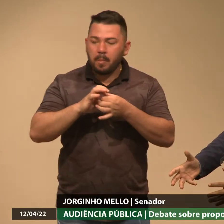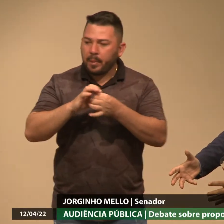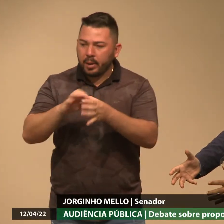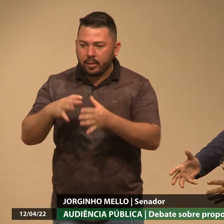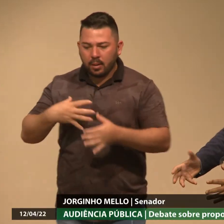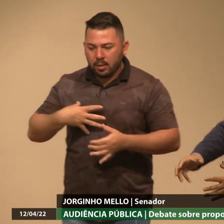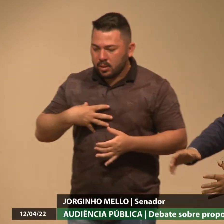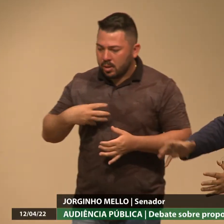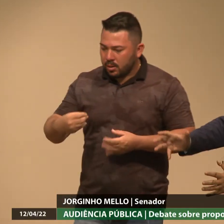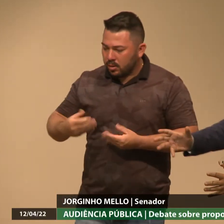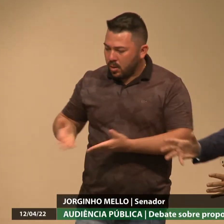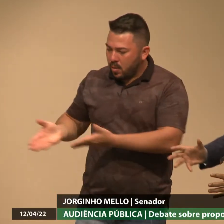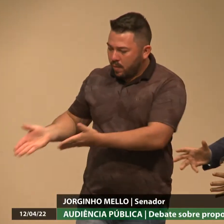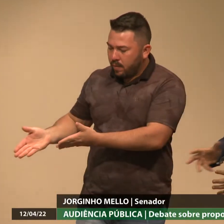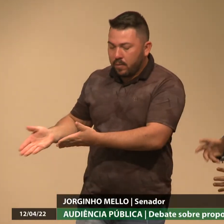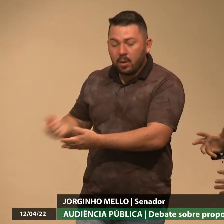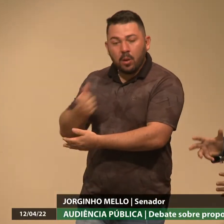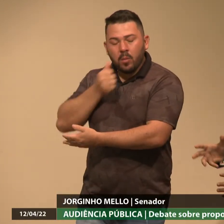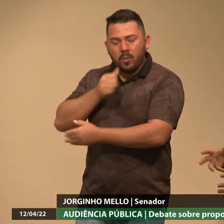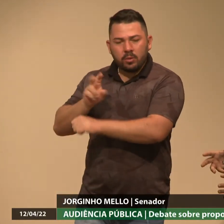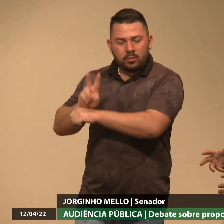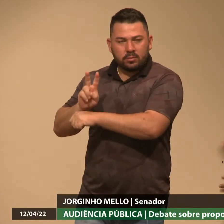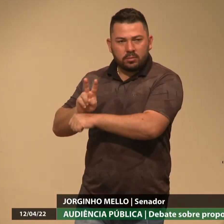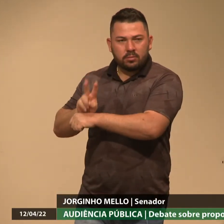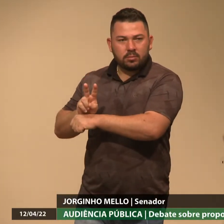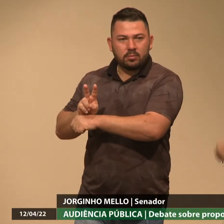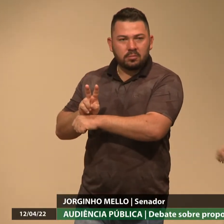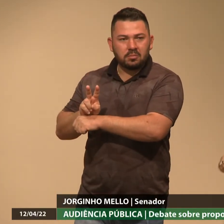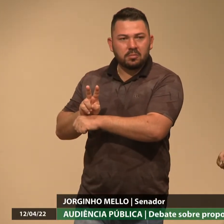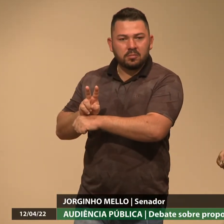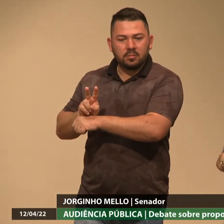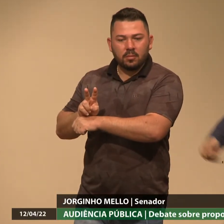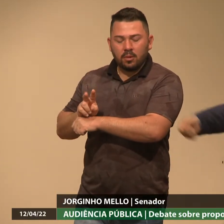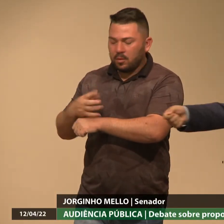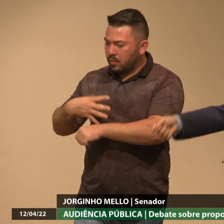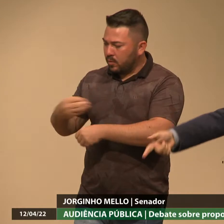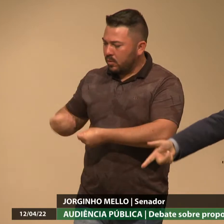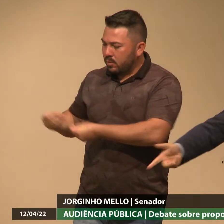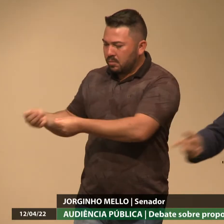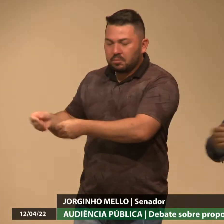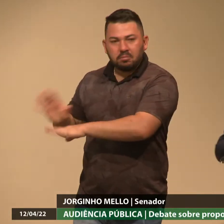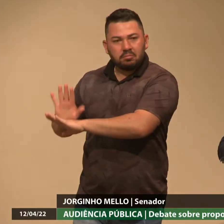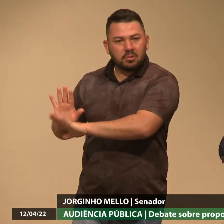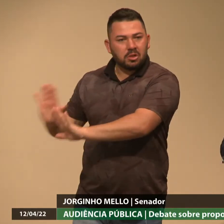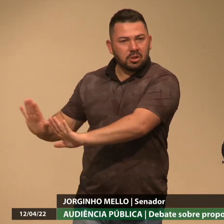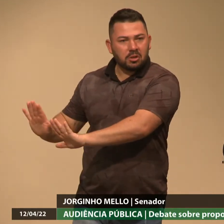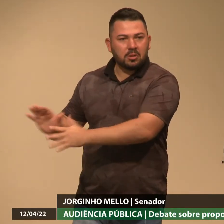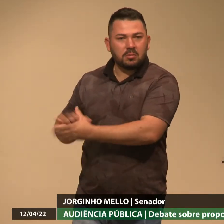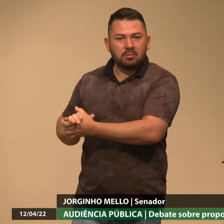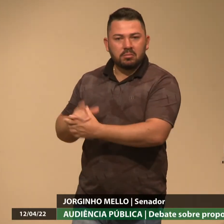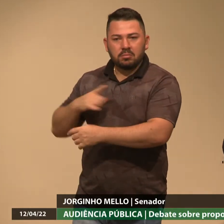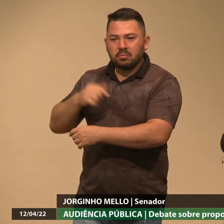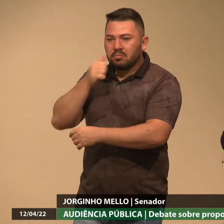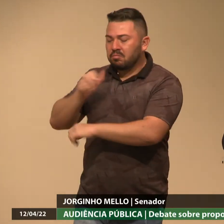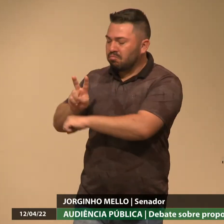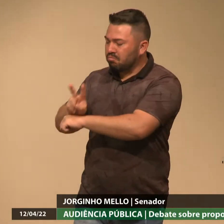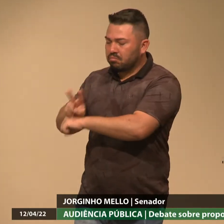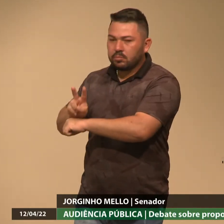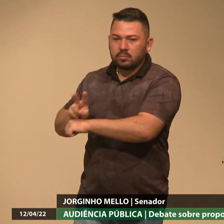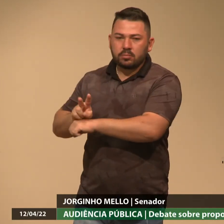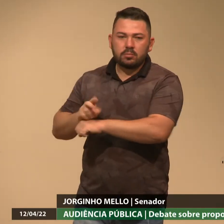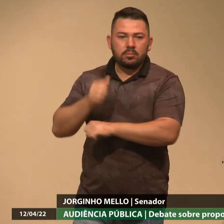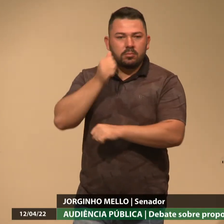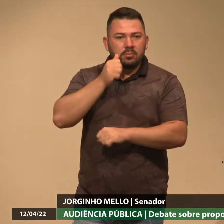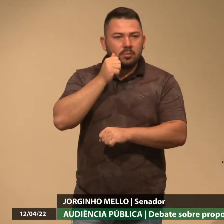filho uma moça Cuidando com brinquedos o filho não é teu filhinho leva lá deixa lá um lugarzinho para